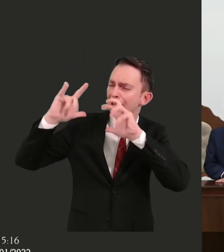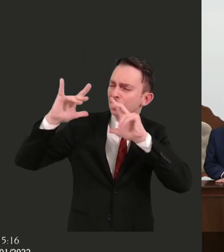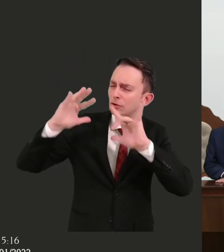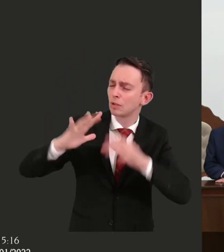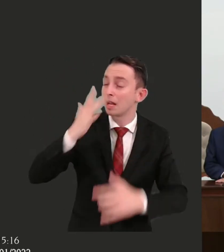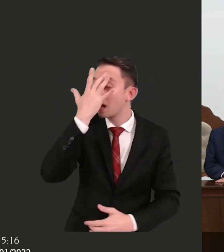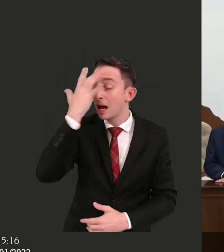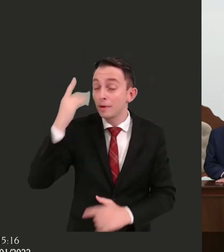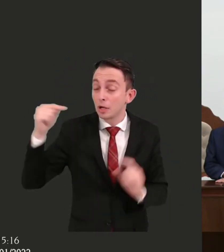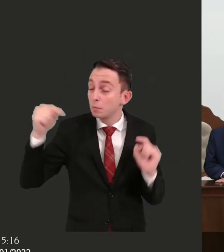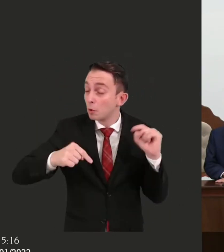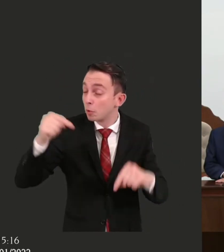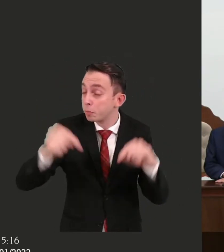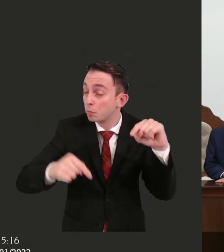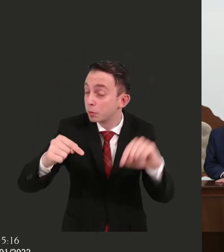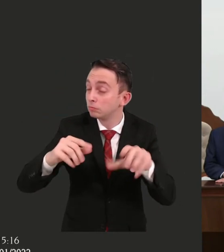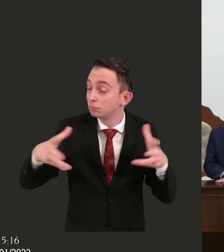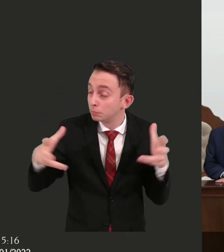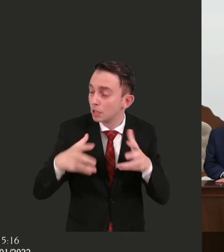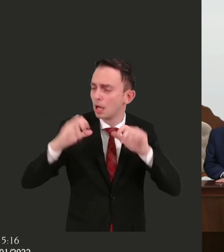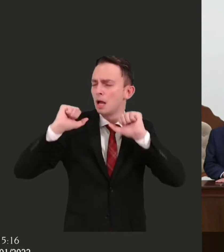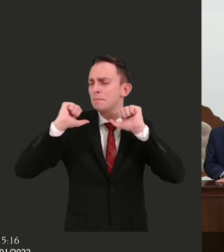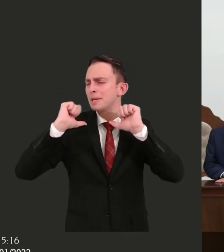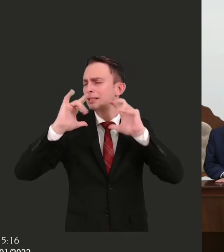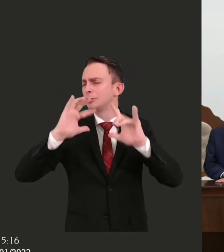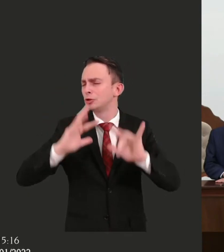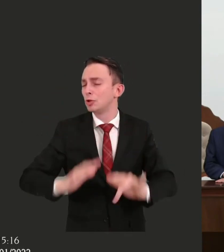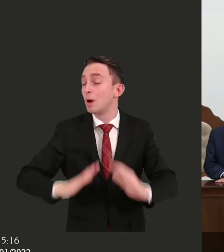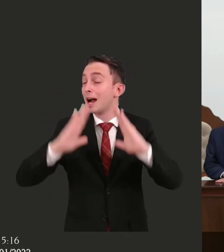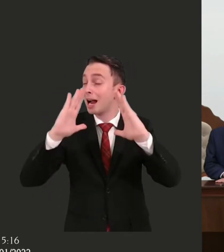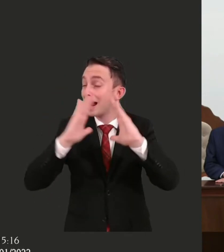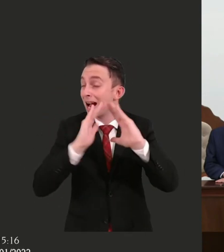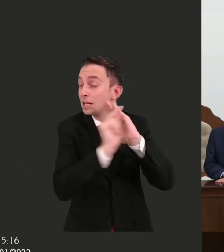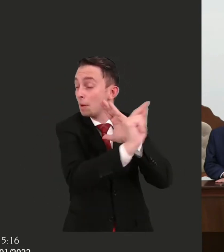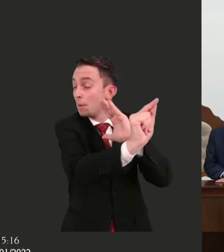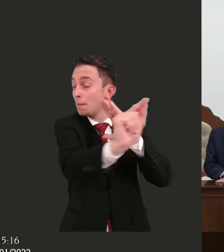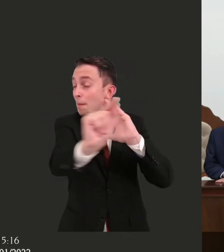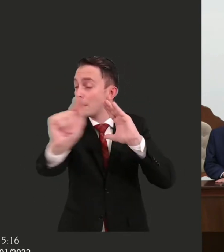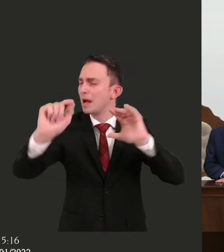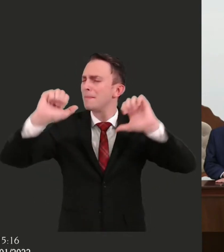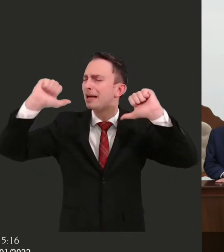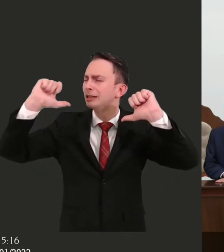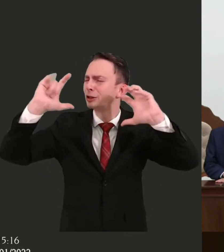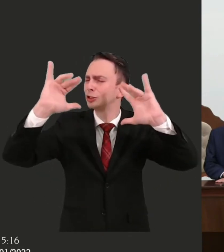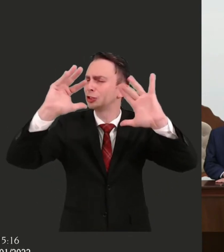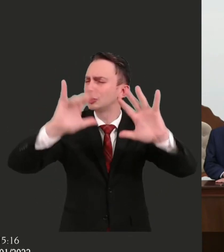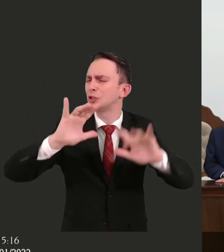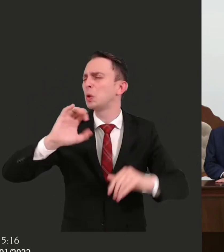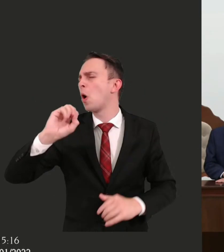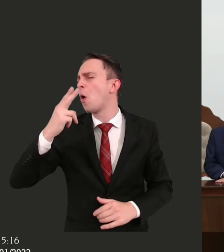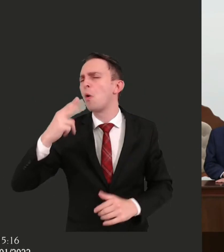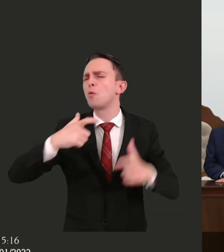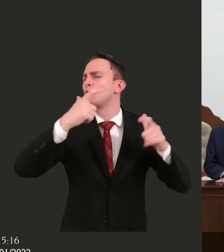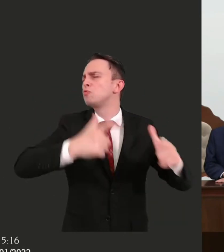aqui viemos, os que estão nas suas casas, onde quer que estejam, ouvindo, atentos a